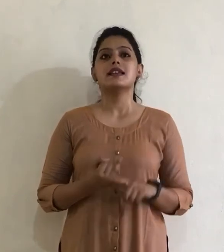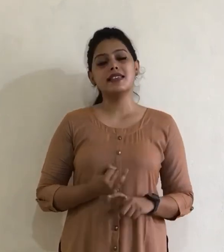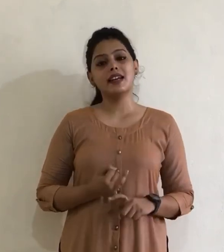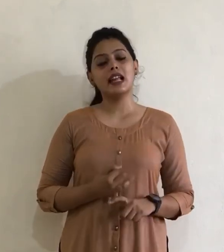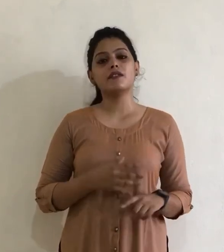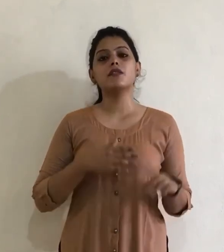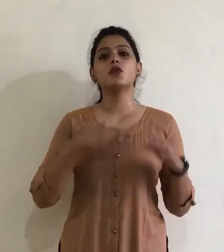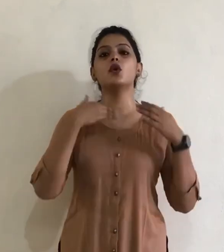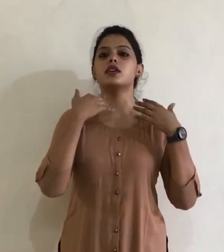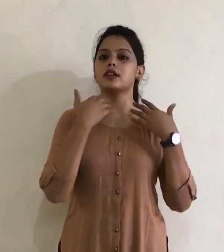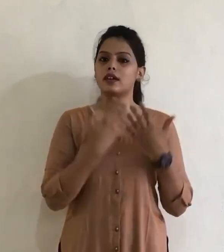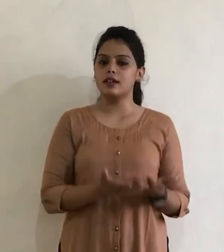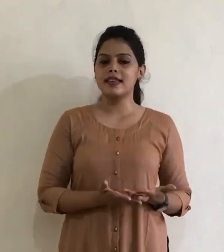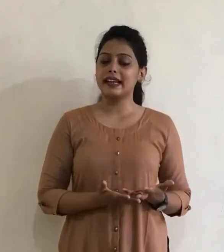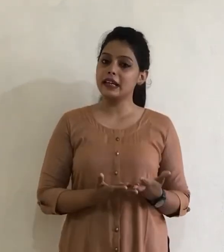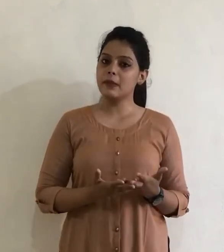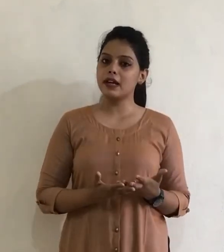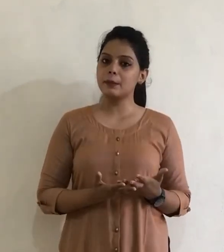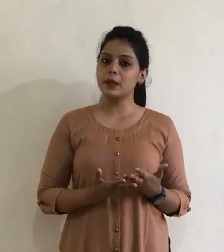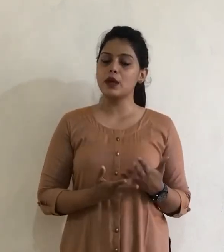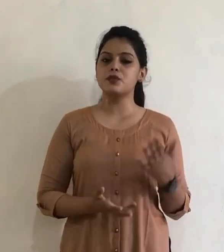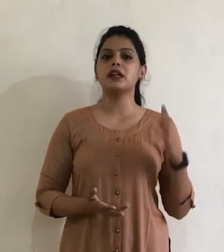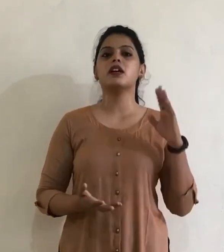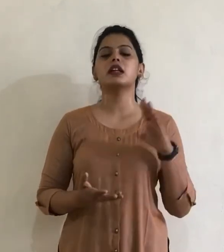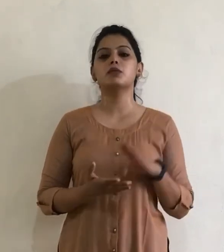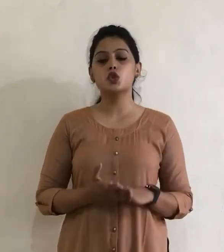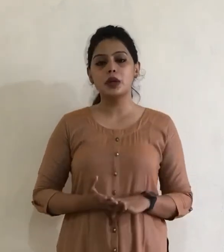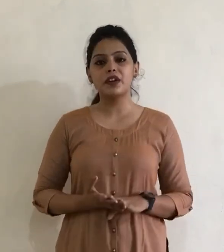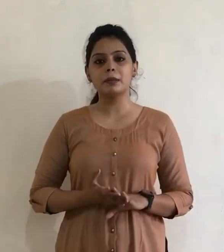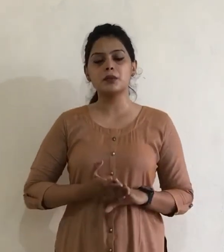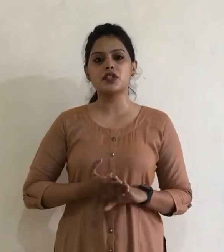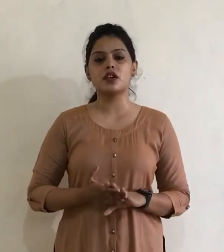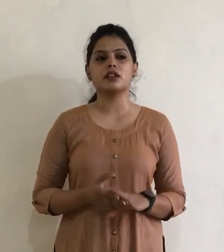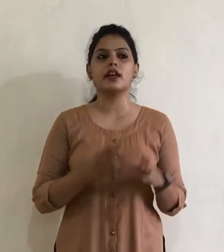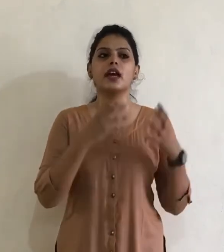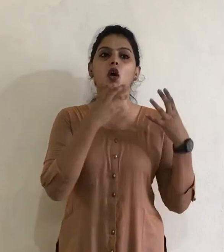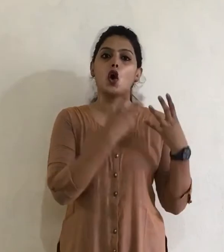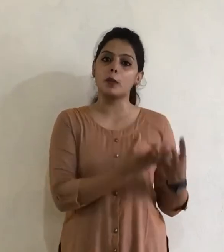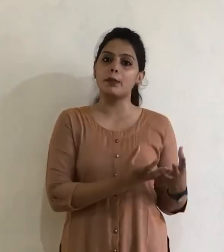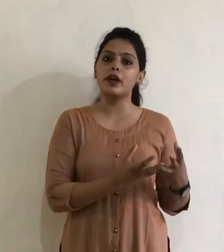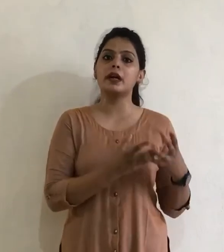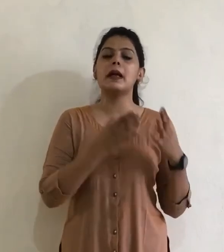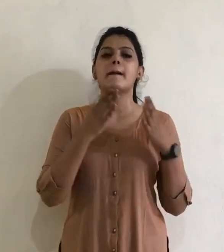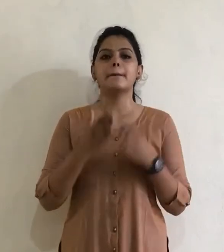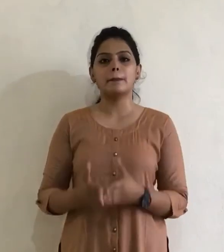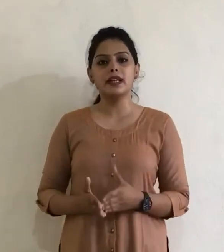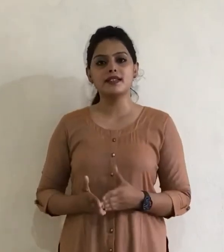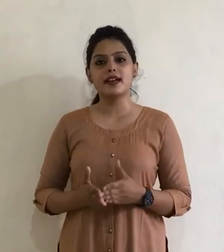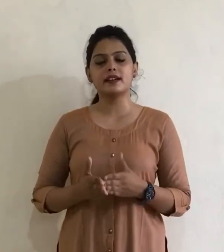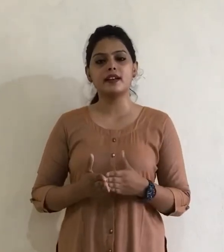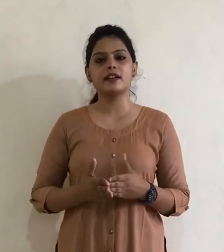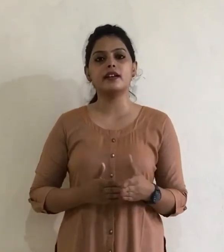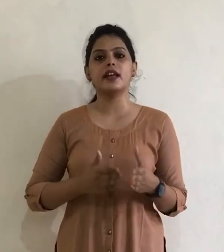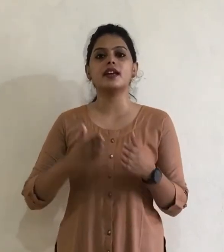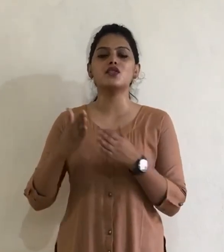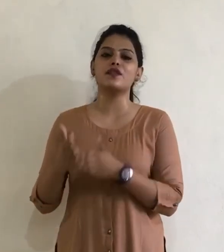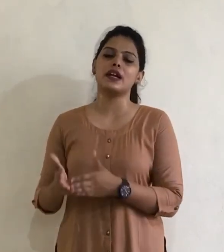इसके अलावा वो secondary market में investment करते हैं, mutual fund में invest करते हैं, corporate, public sector undertakings और